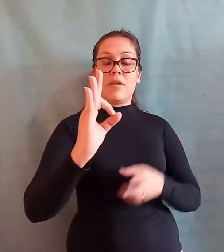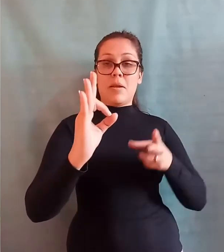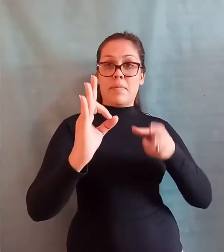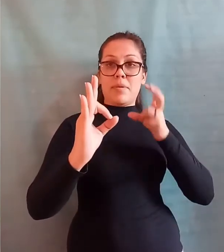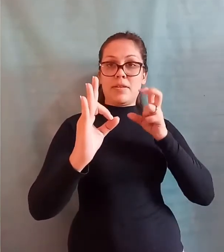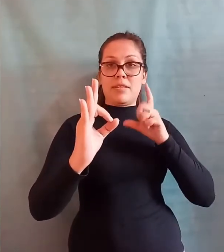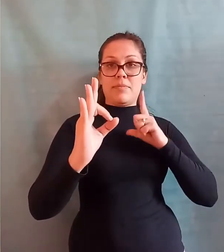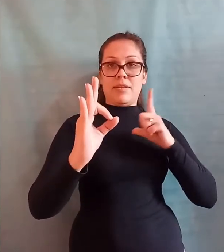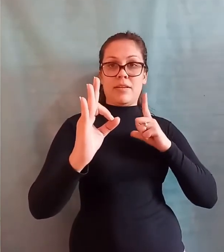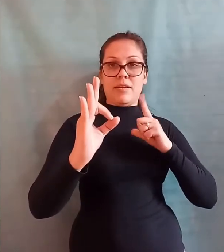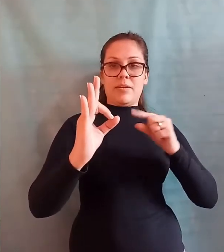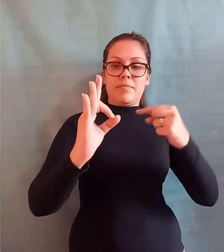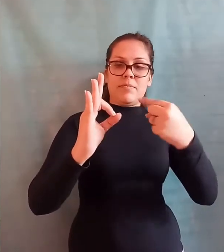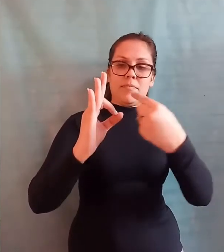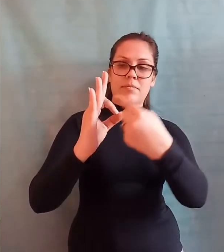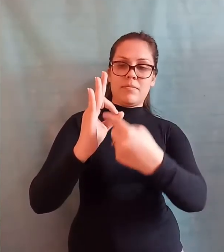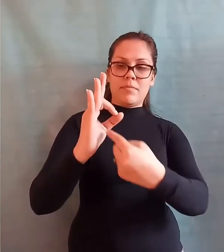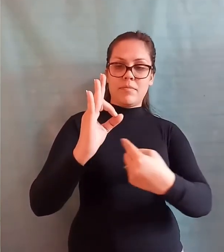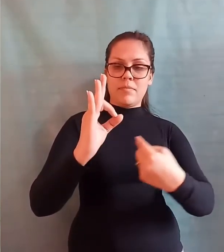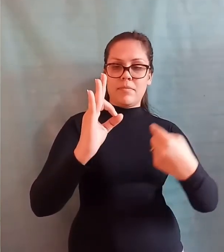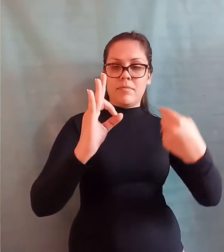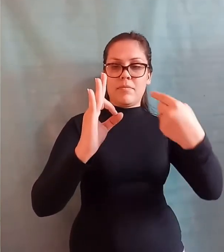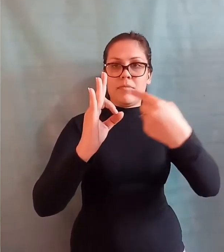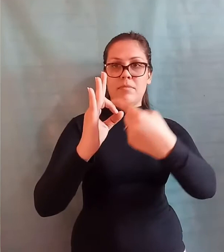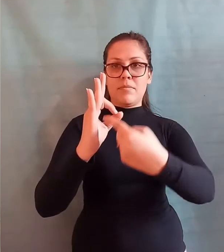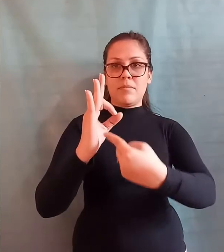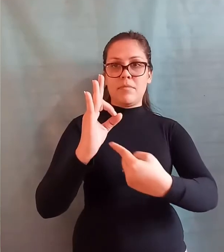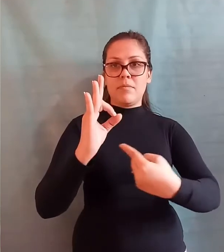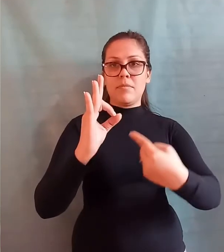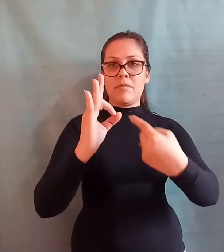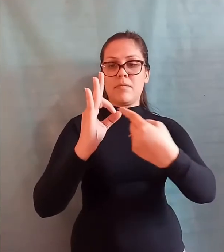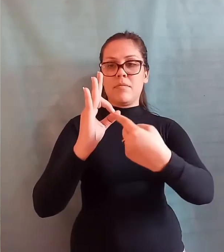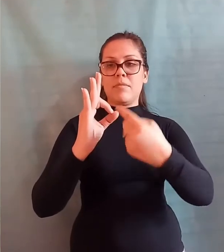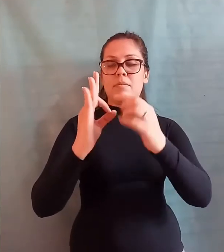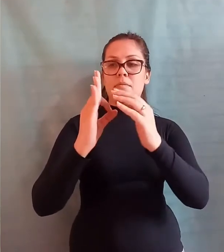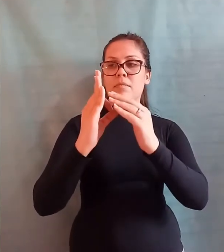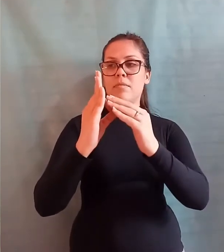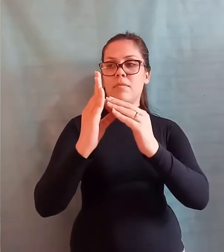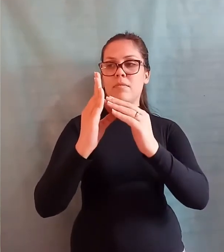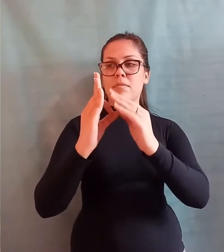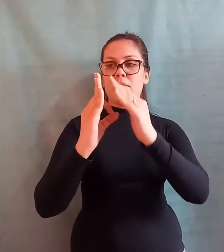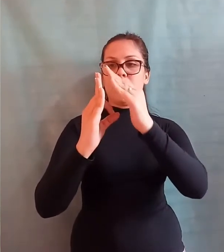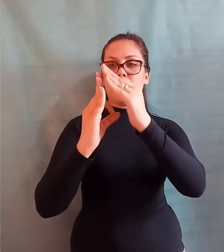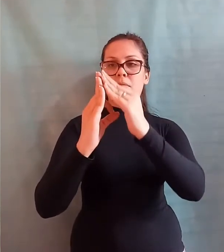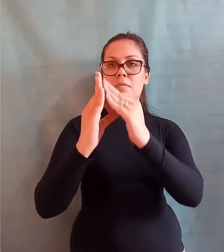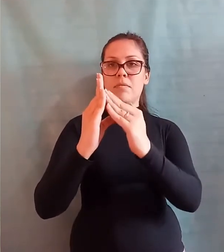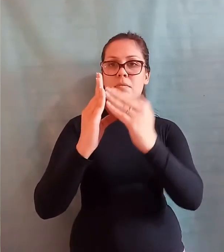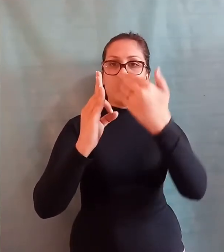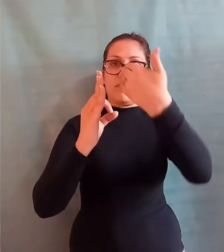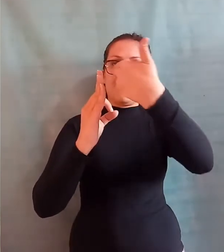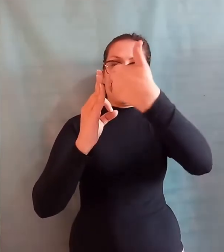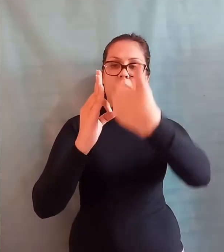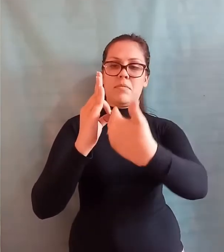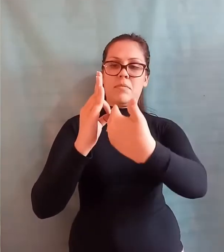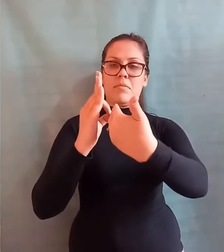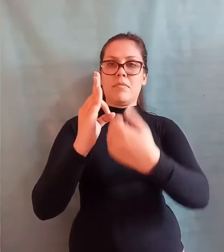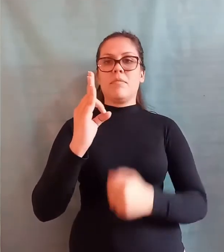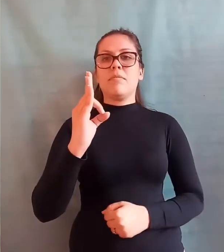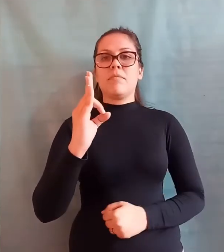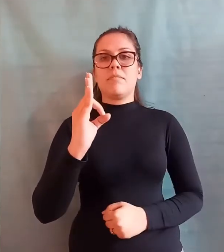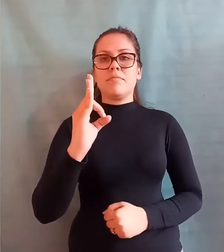Observem que ele faz um círculo, né, com o dedo indicador e o polegar, e os outros três dedos eles ficam para